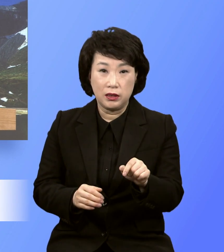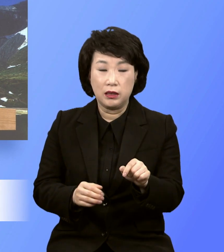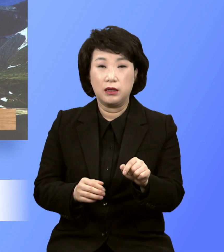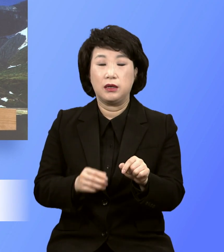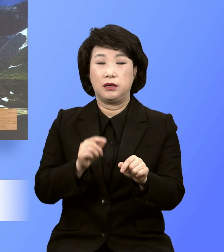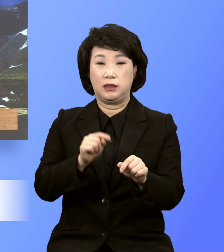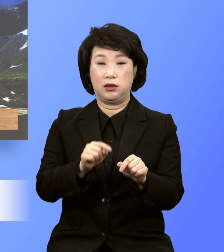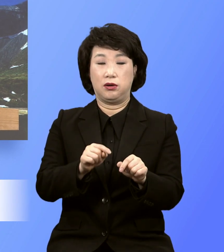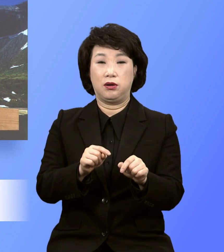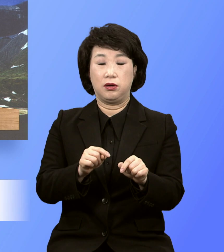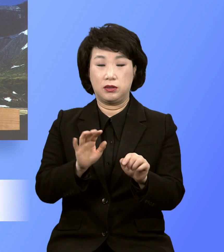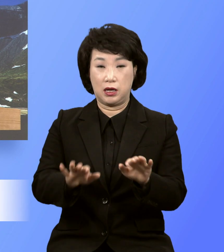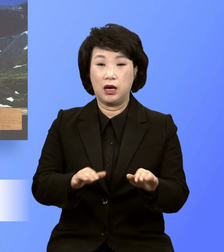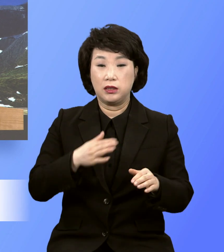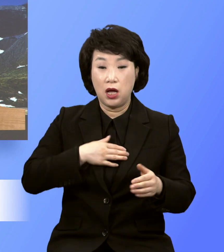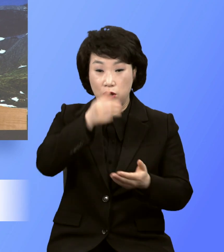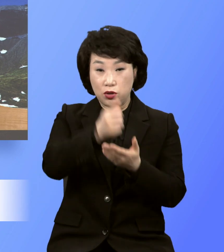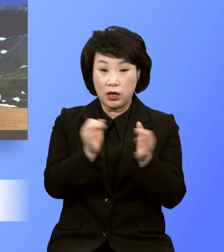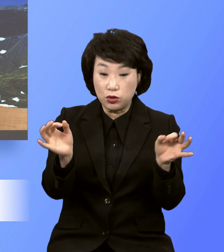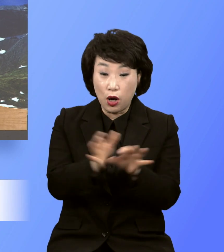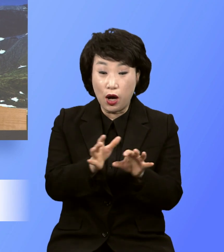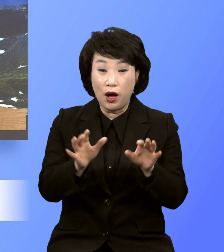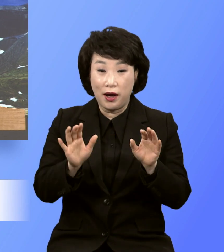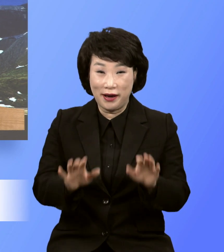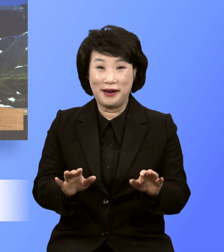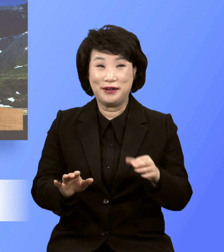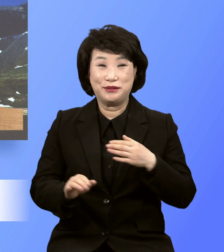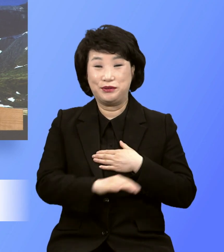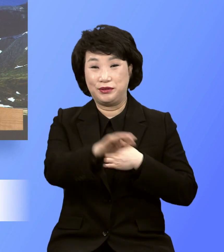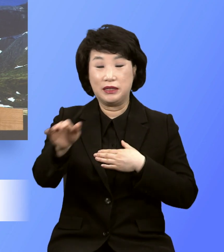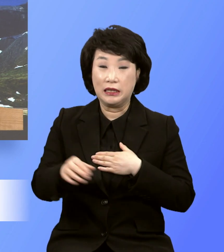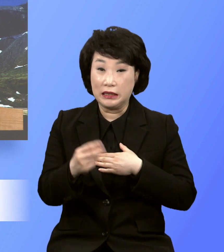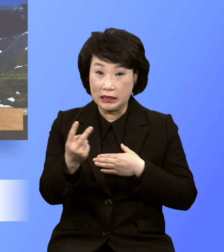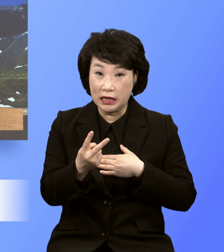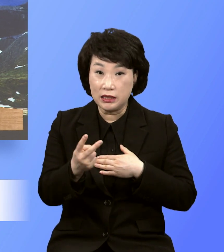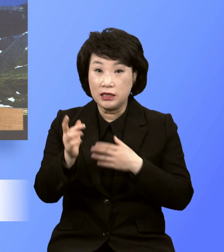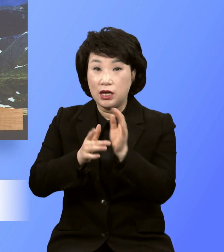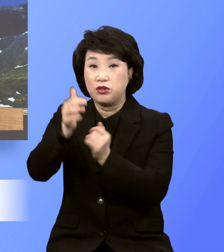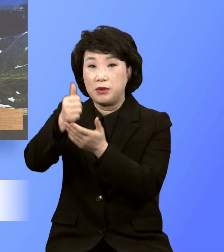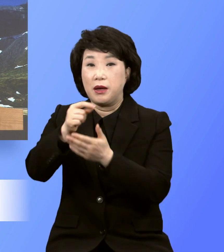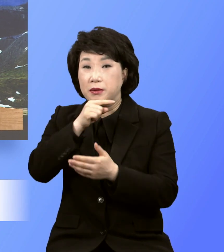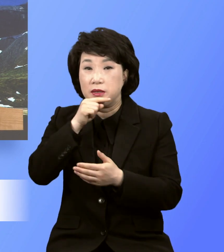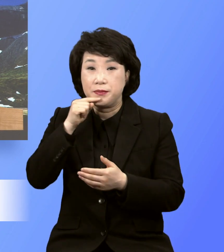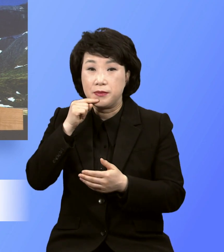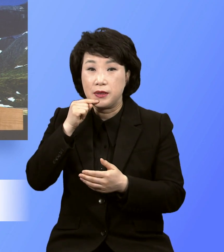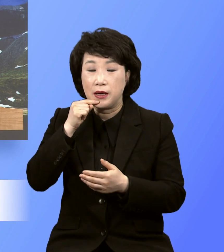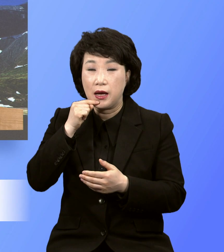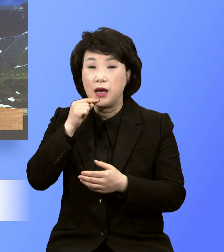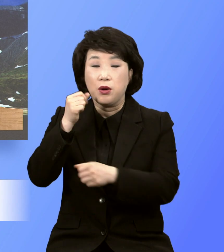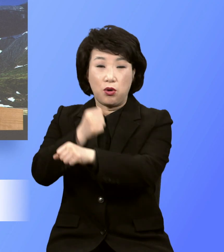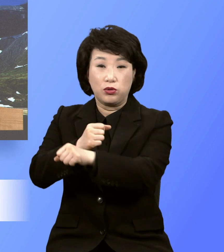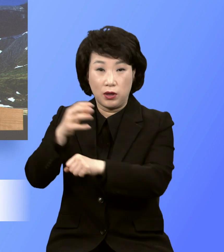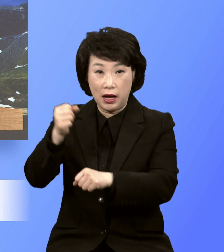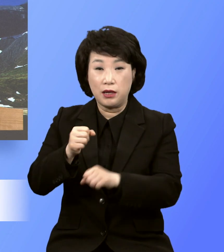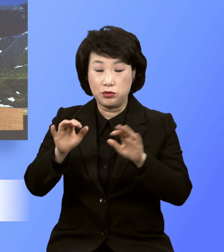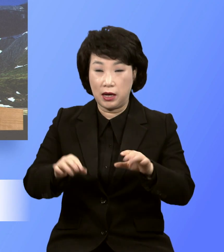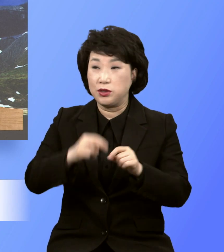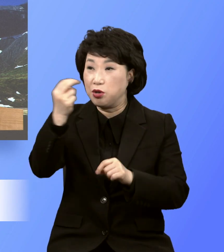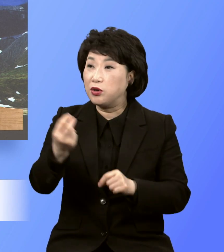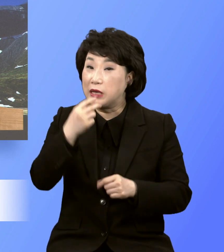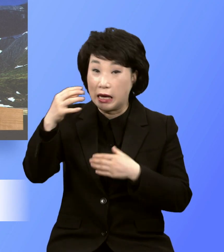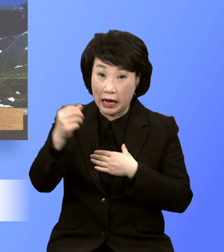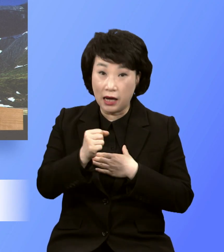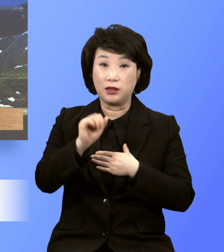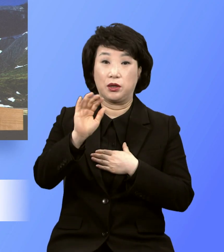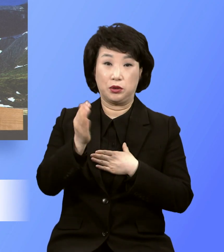다시 말해서 죄가 소멸되는 순간 우리는 다시 예수 십자가의 피의 공로로 영생을